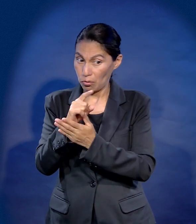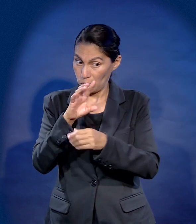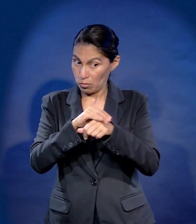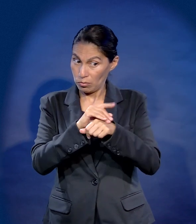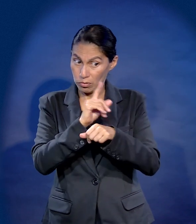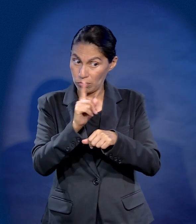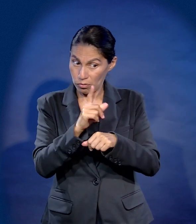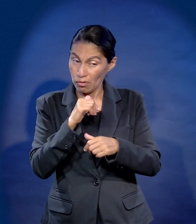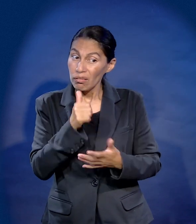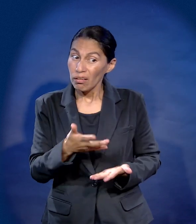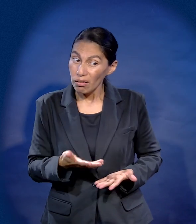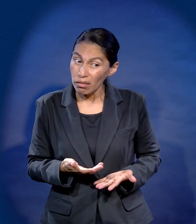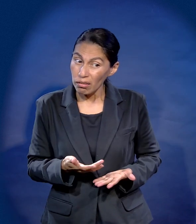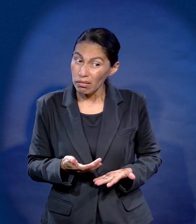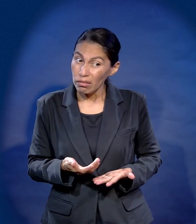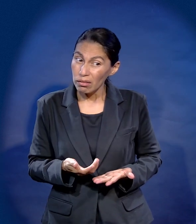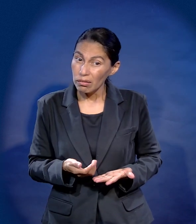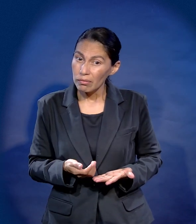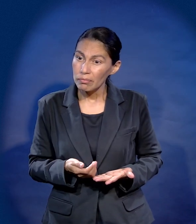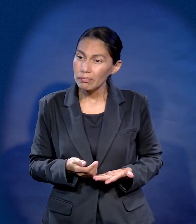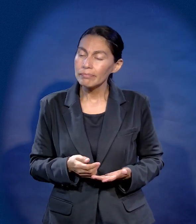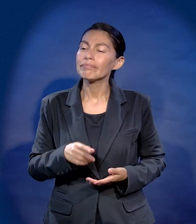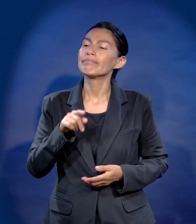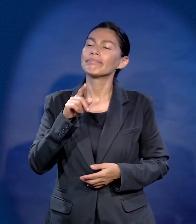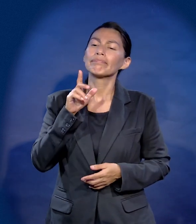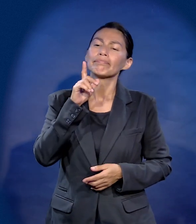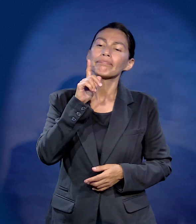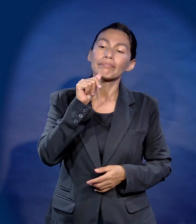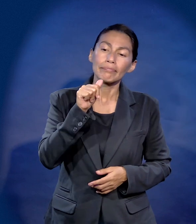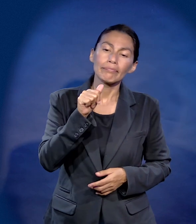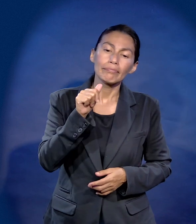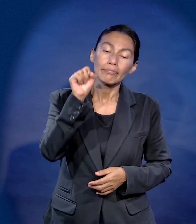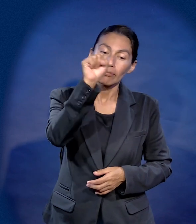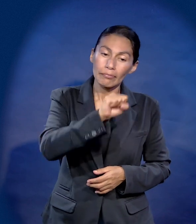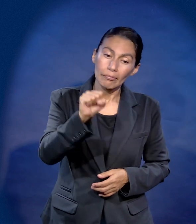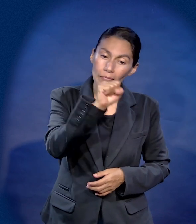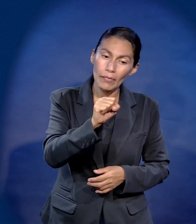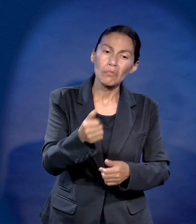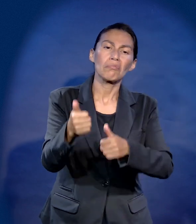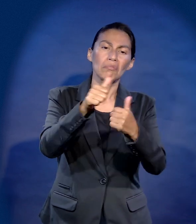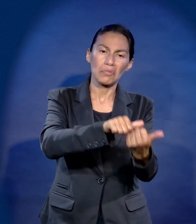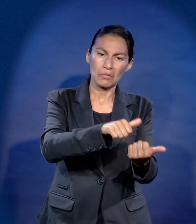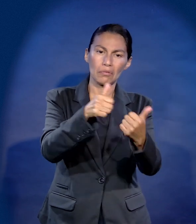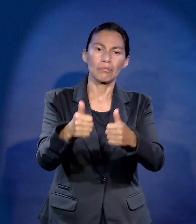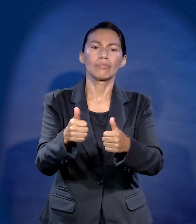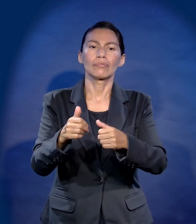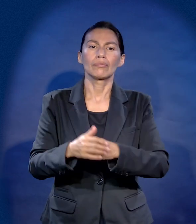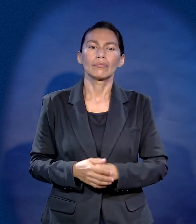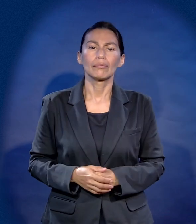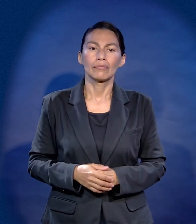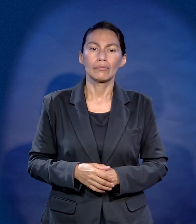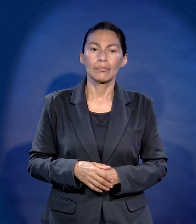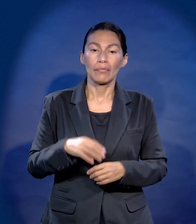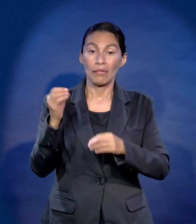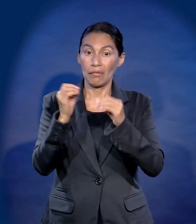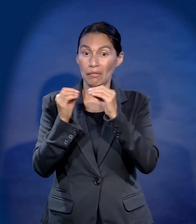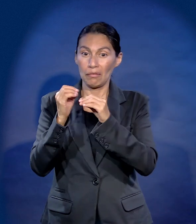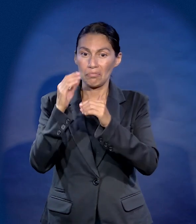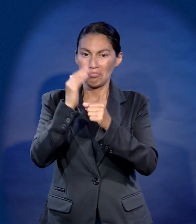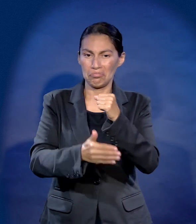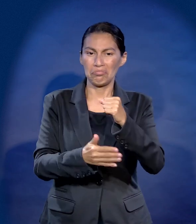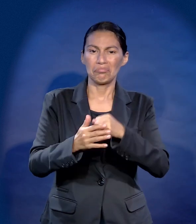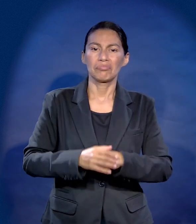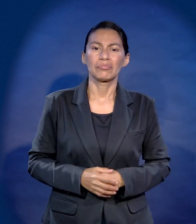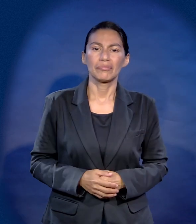quiere, ¿no lo vas a dejar? Mamá se queda muda. Voltea y me dice, Luis, te bautizas el sábado. Se acabó